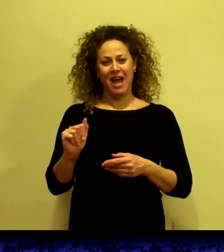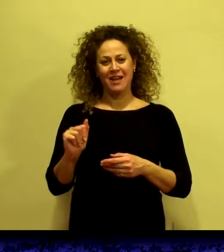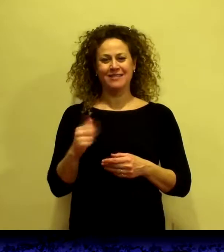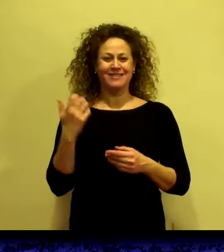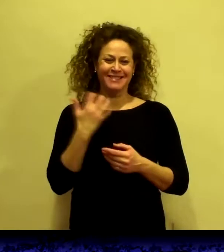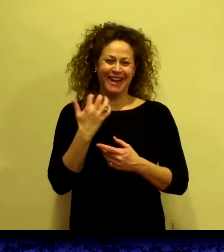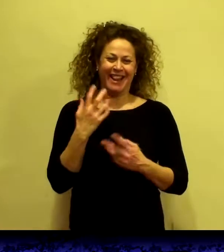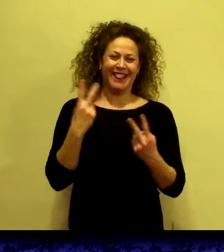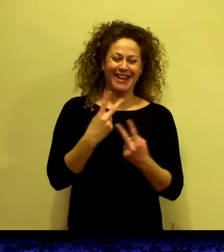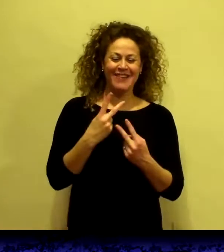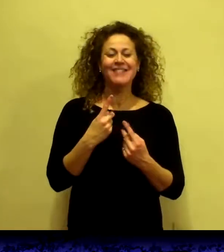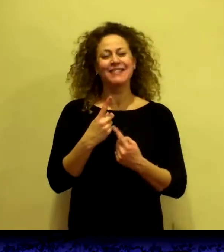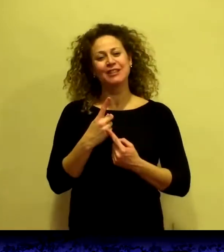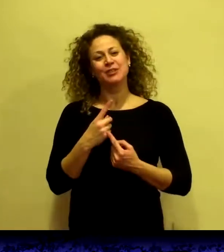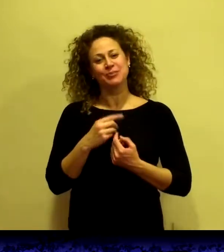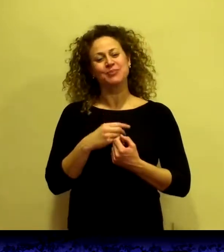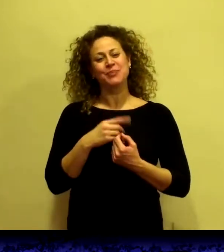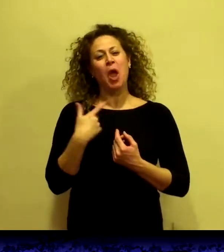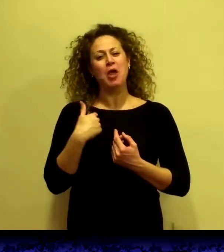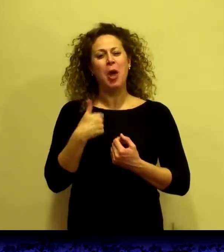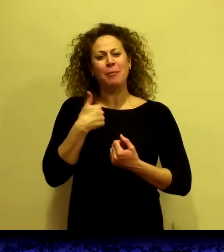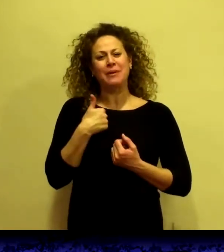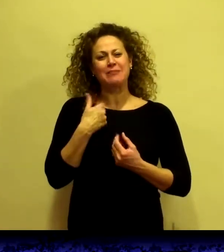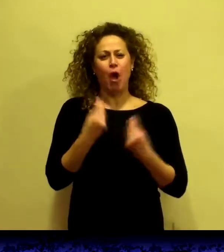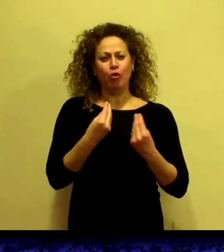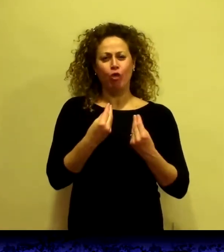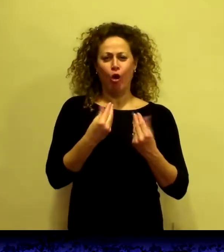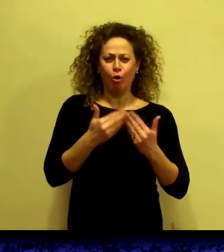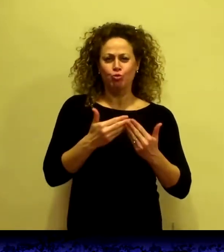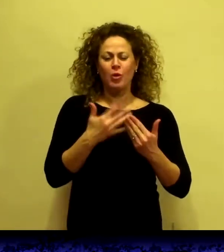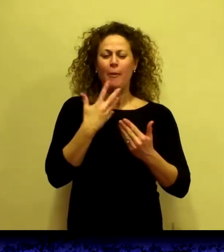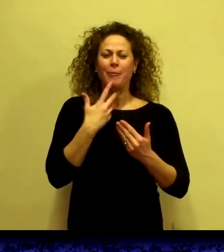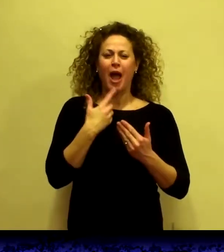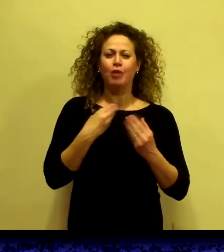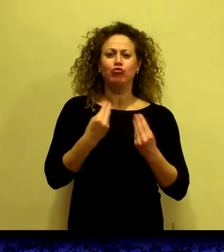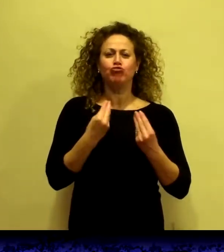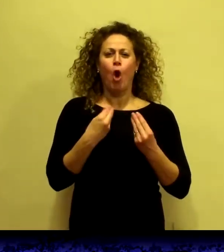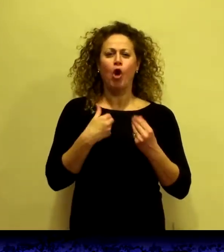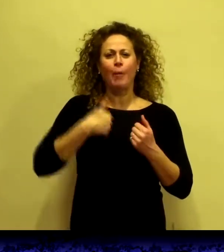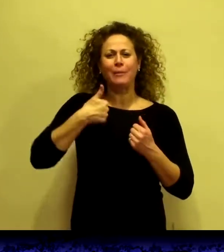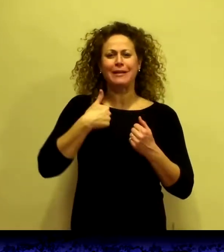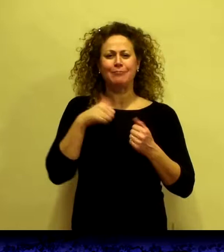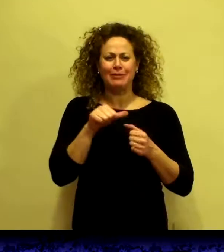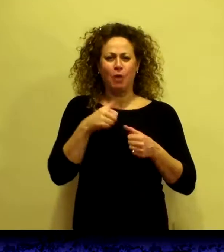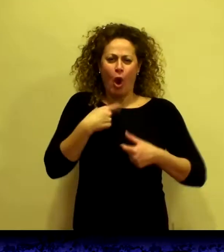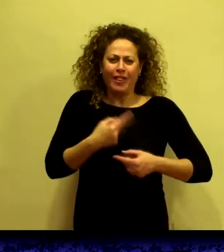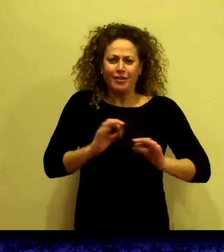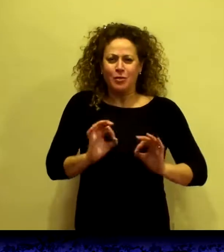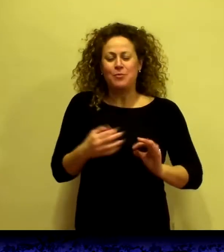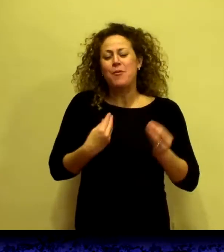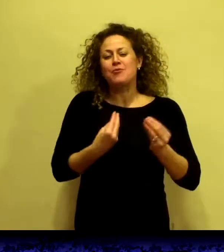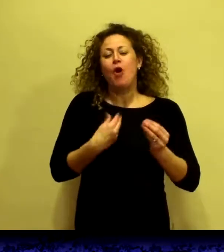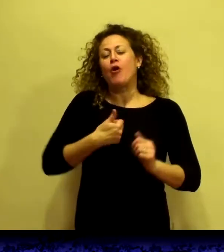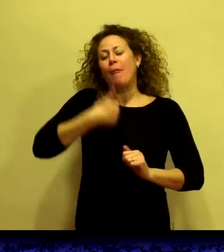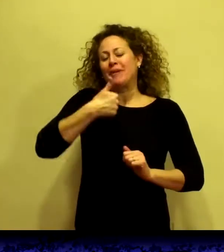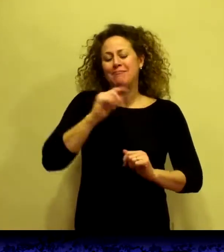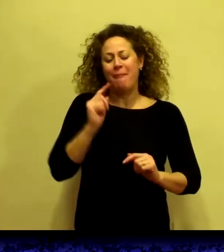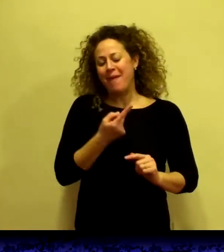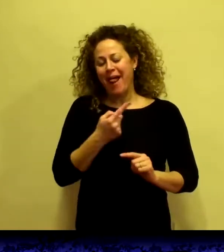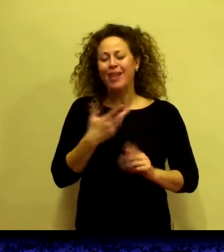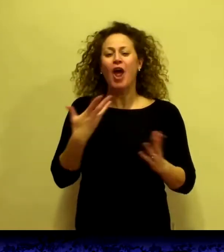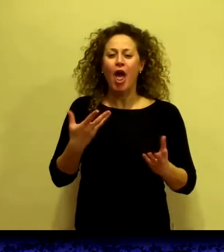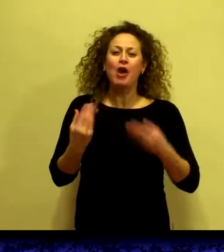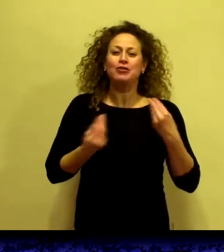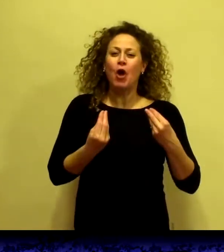Gilda del gioco studio? Sì, però io metto prima il nome del gioco, perché lo studio per me è sempre venuto dopo. Okay. Ok.